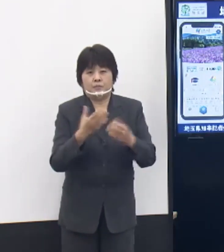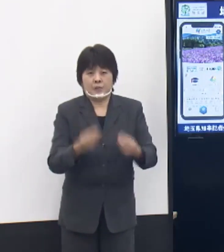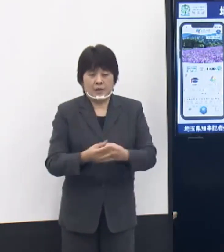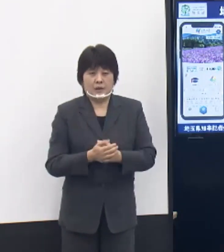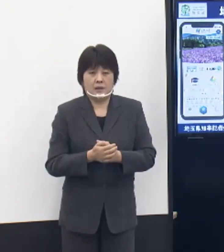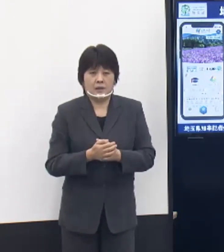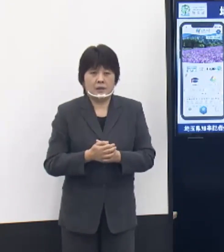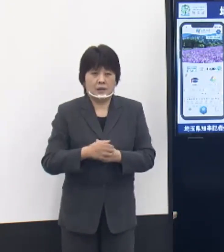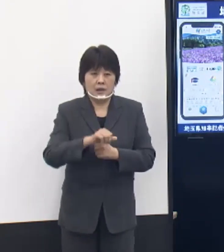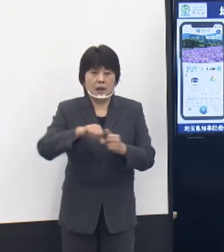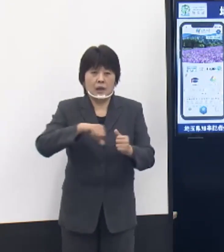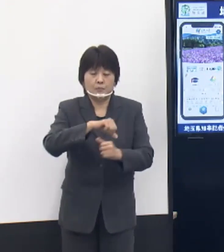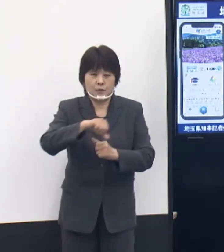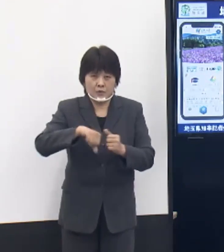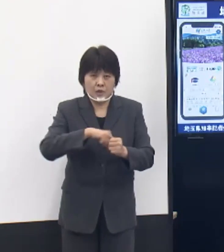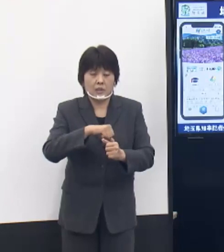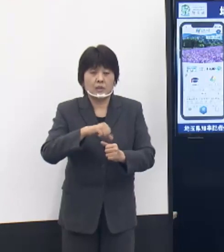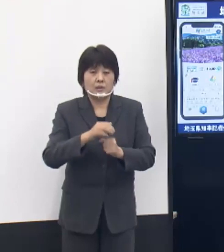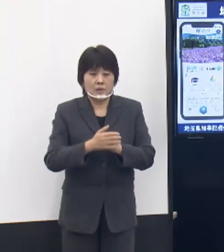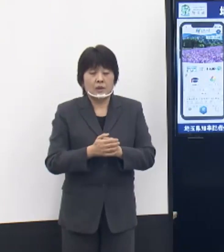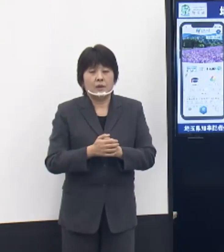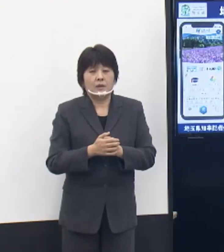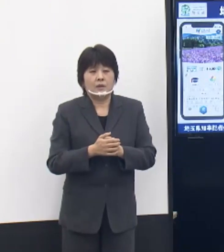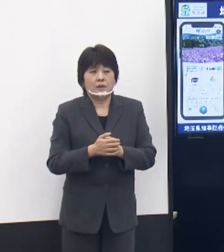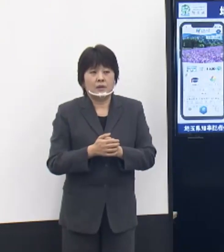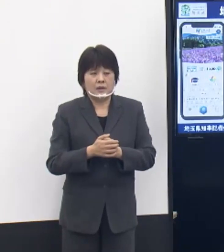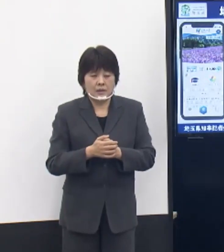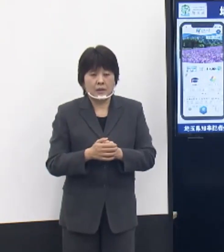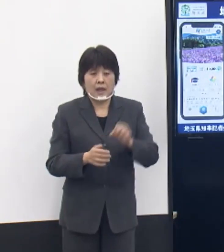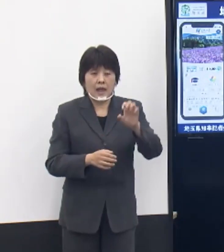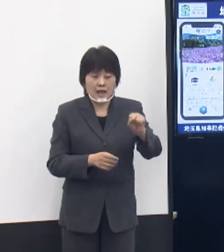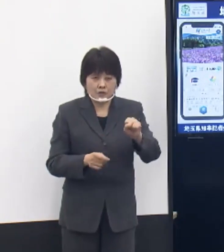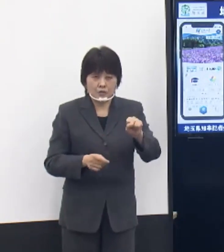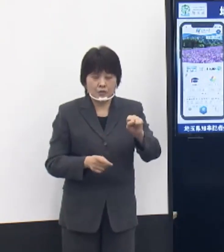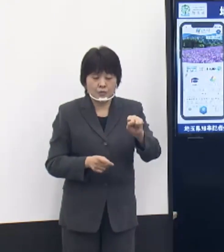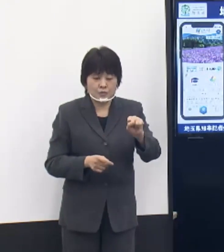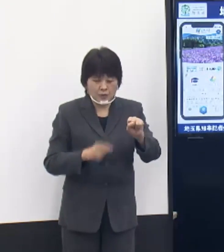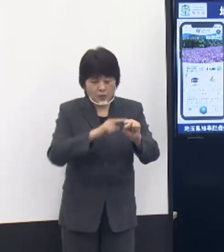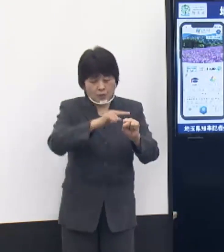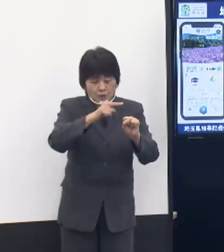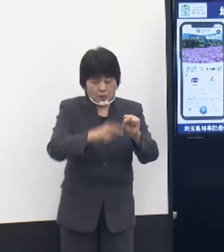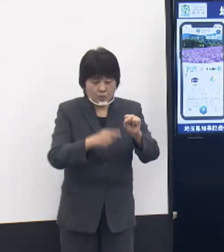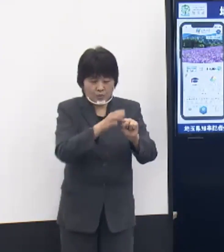のロゴは S をあしらった立方体、これですね、